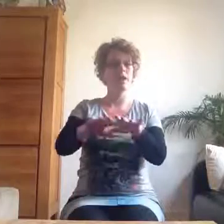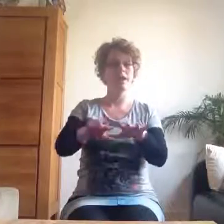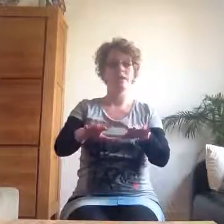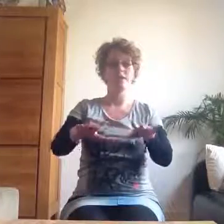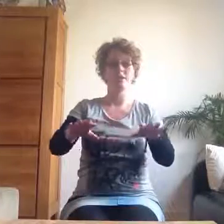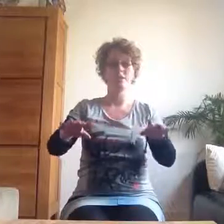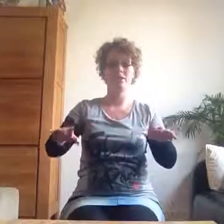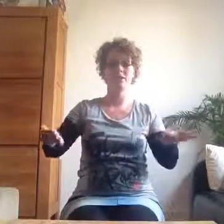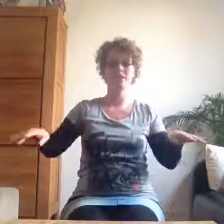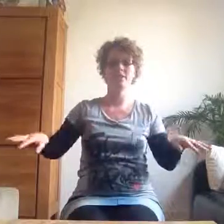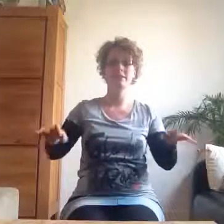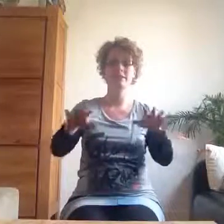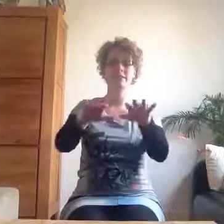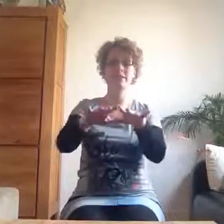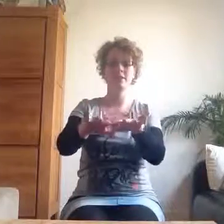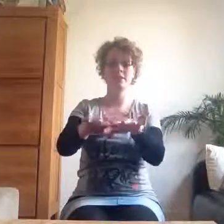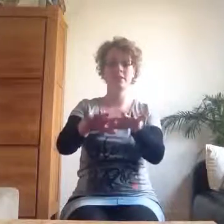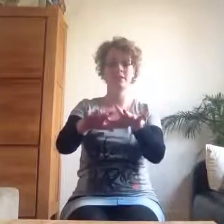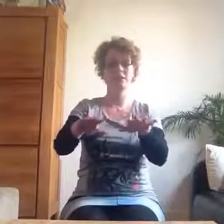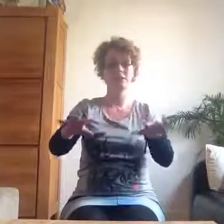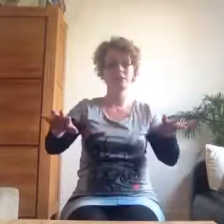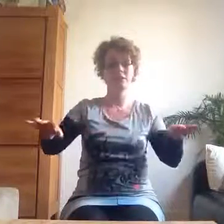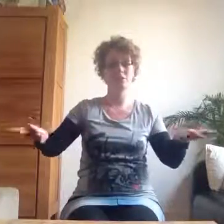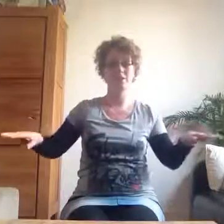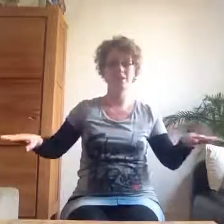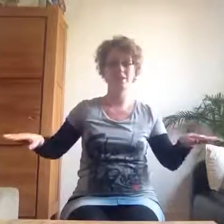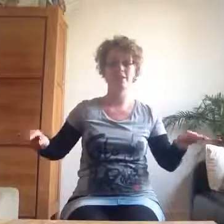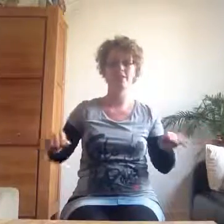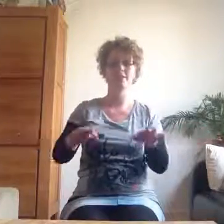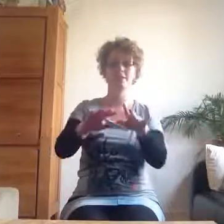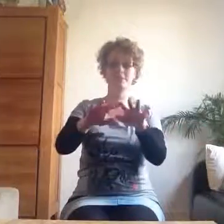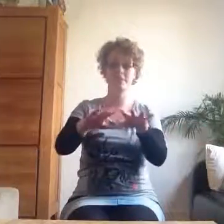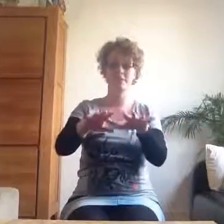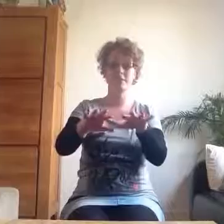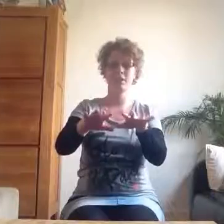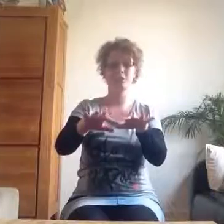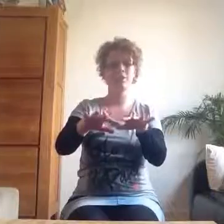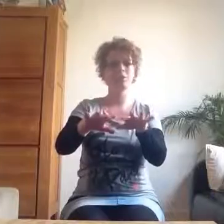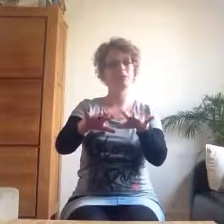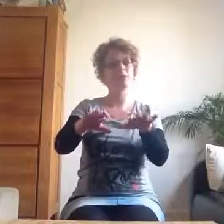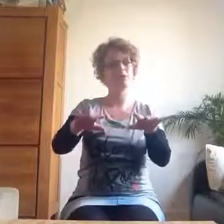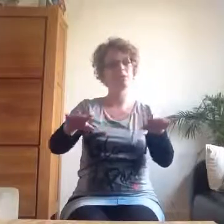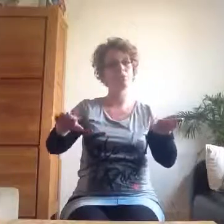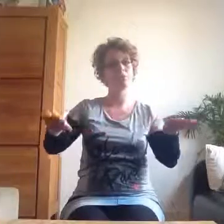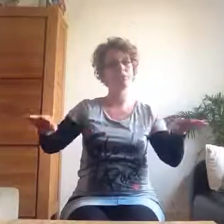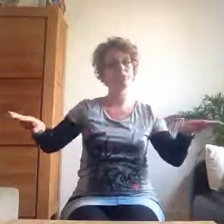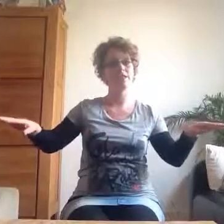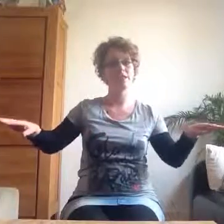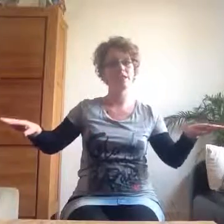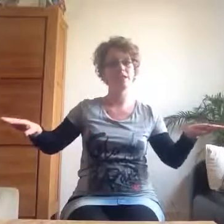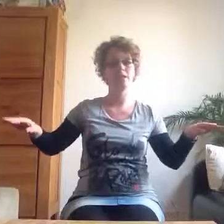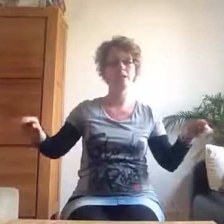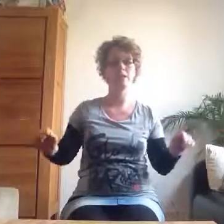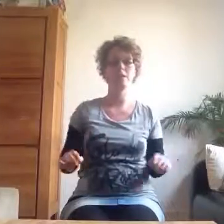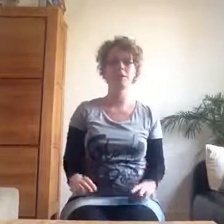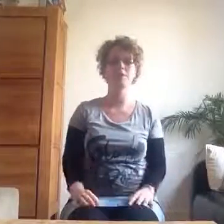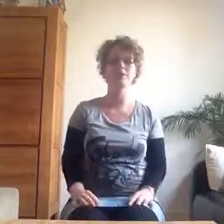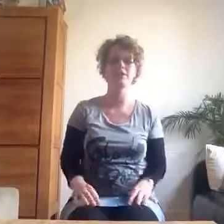En de zee, daar zit heel veel water in. Beweeg met je vingers op en neer en dan van binnen naar buiten.